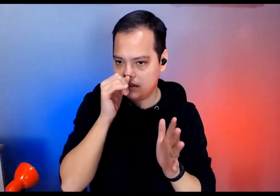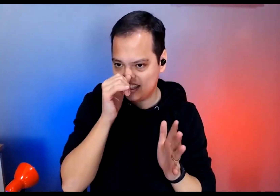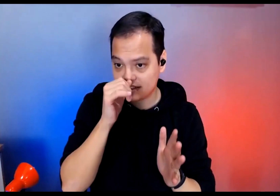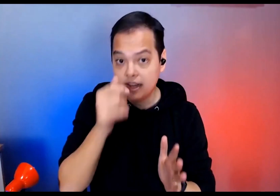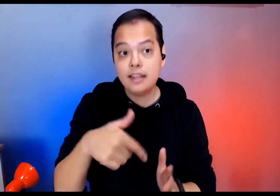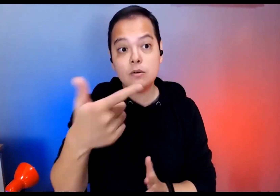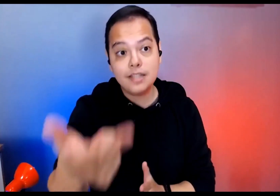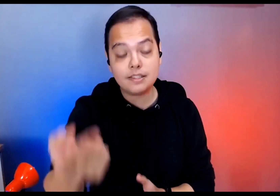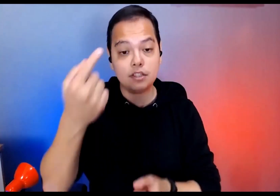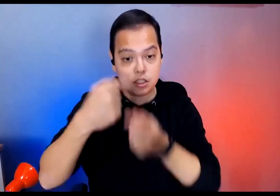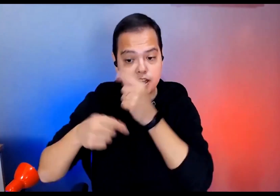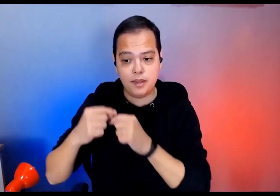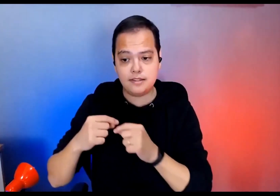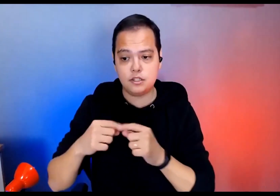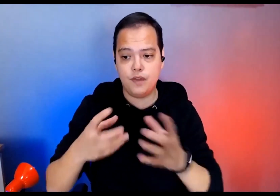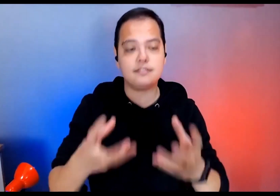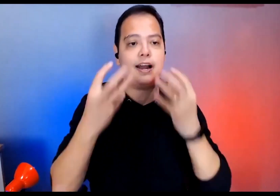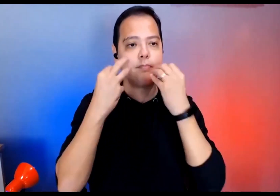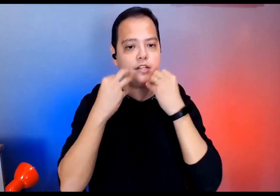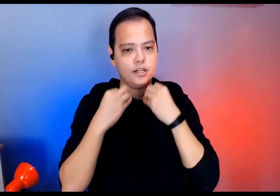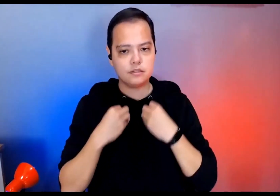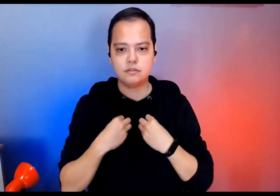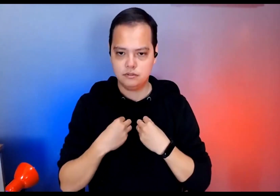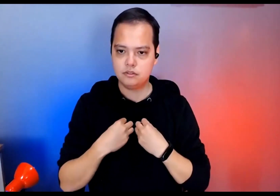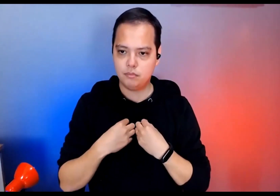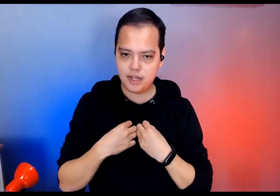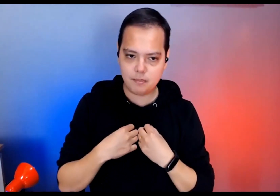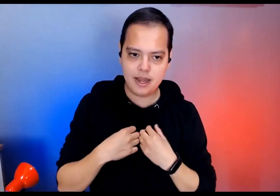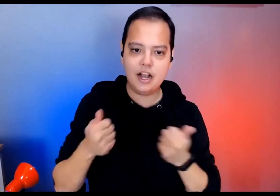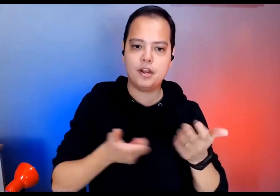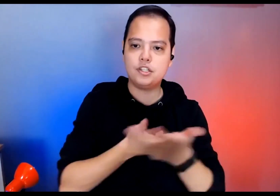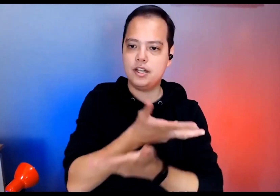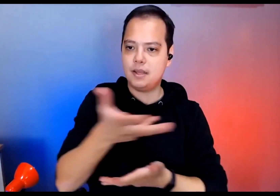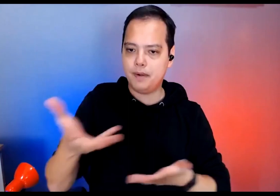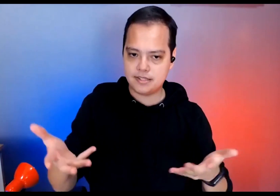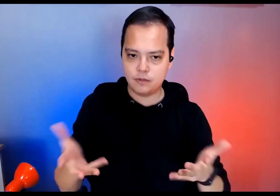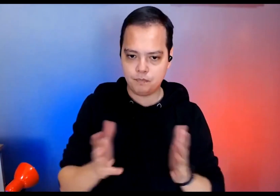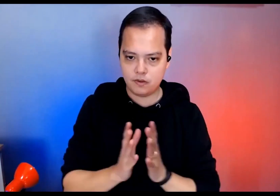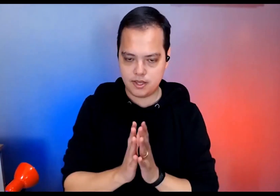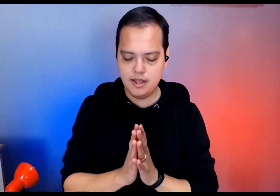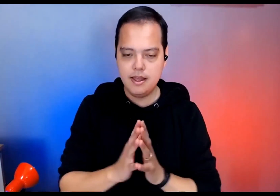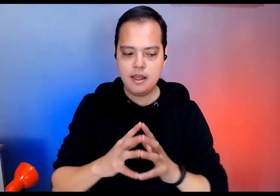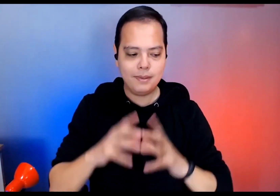sinais. Inclusive, se você tiver experiências diferentes, traz para a gente, porque também é legal para a gente ter esse aprendizado, ok? Mas